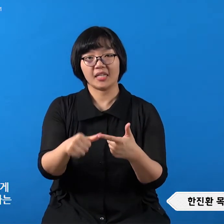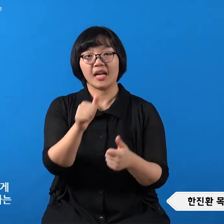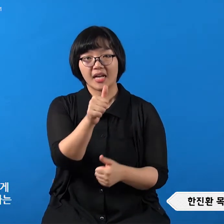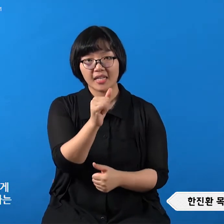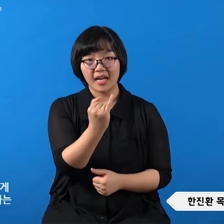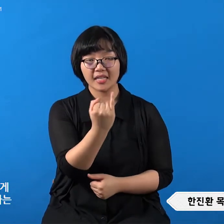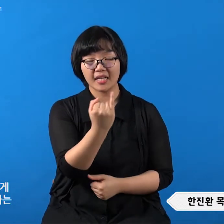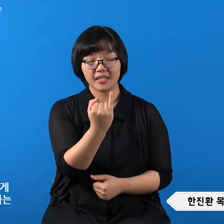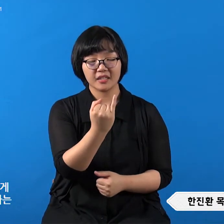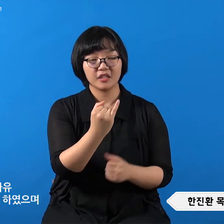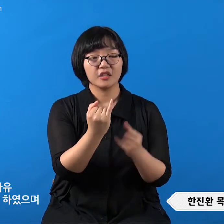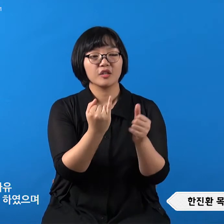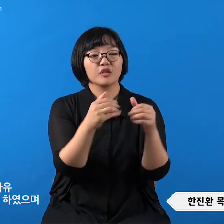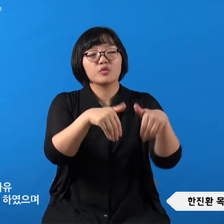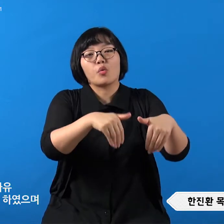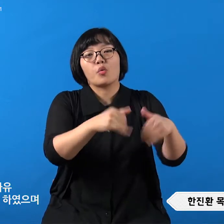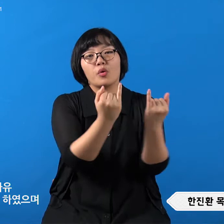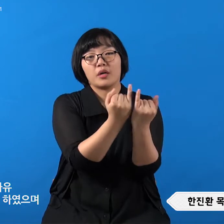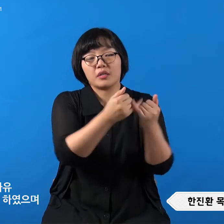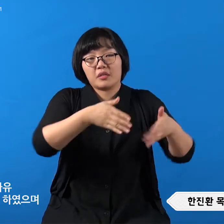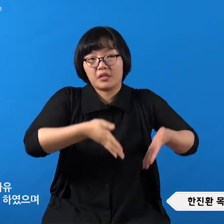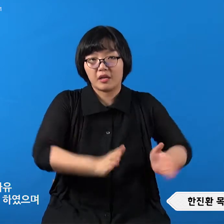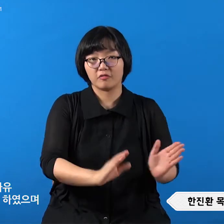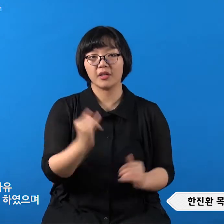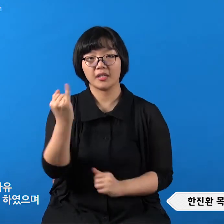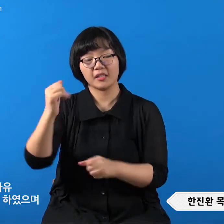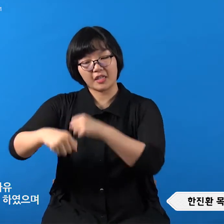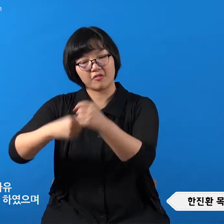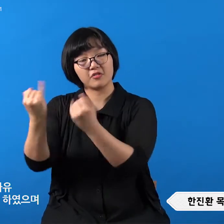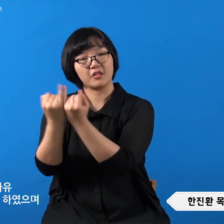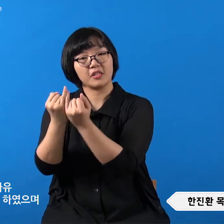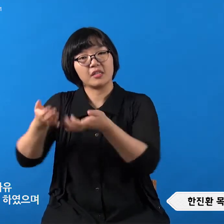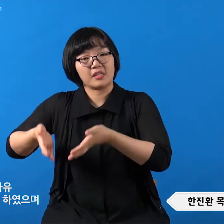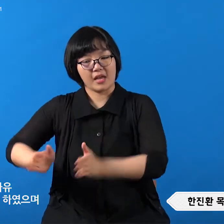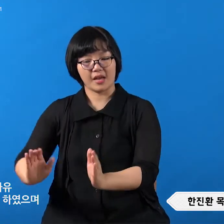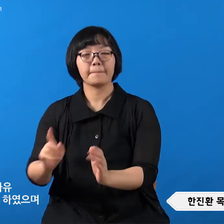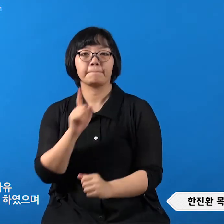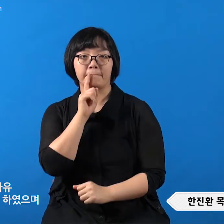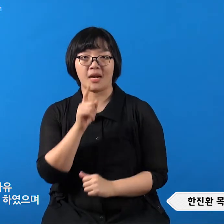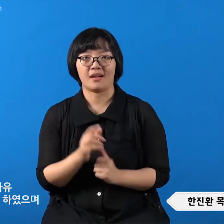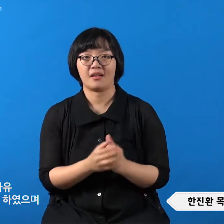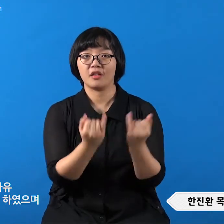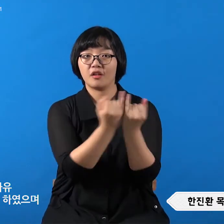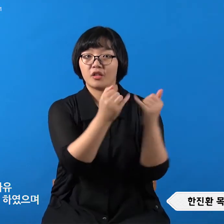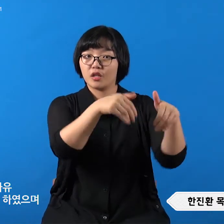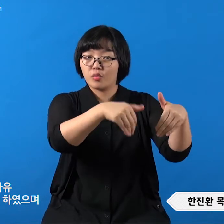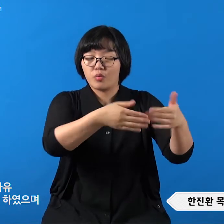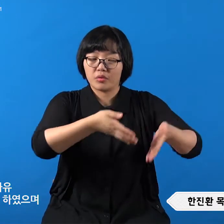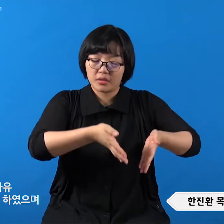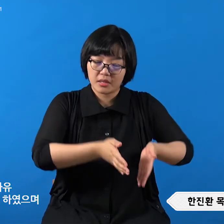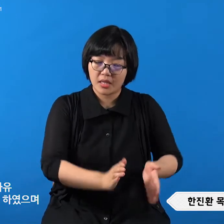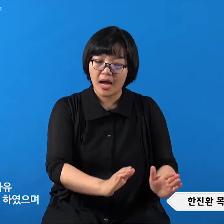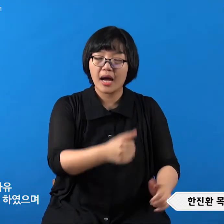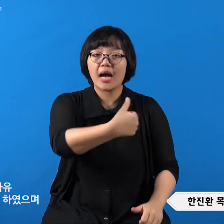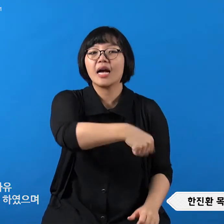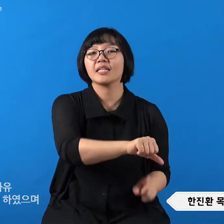하나는 자유 있는 여자에게서 났다 하였으며, 여종에게서 난